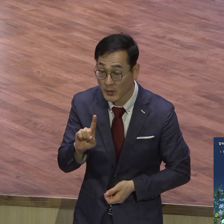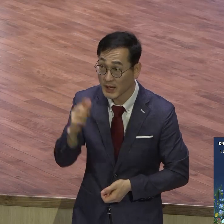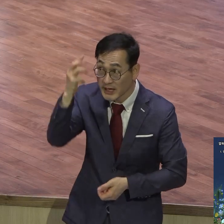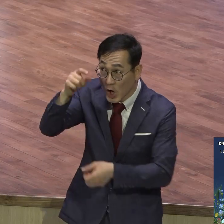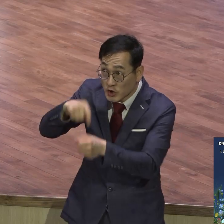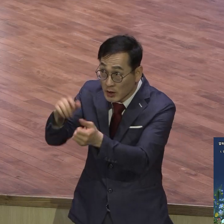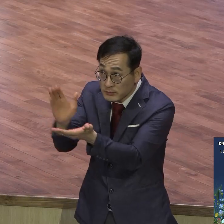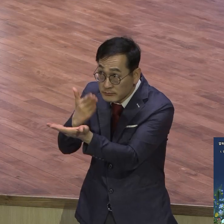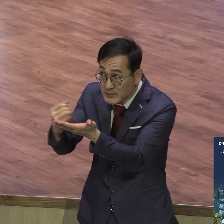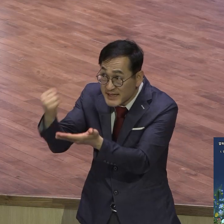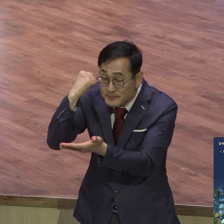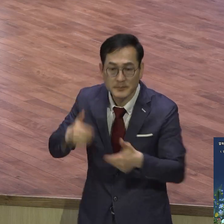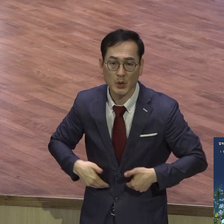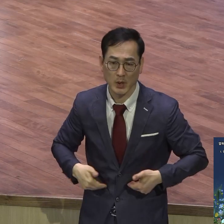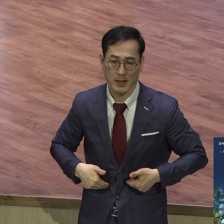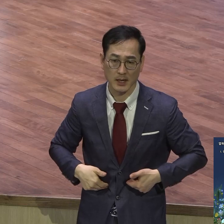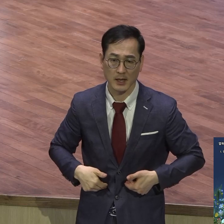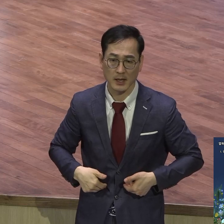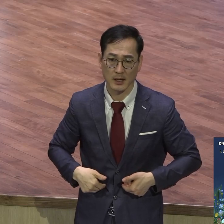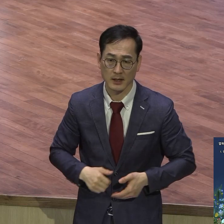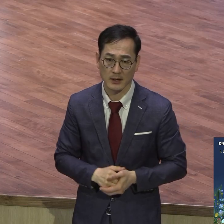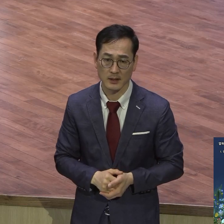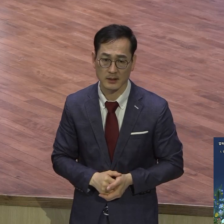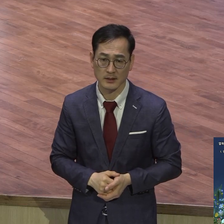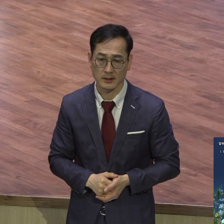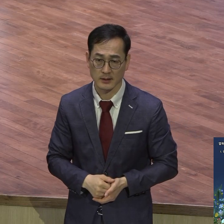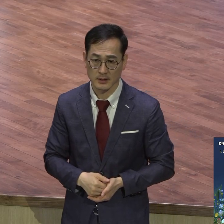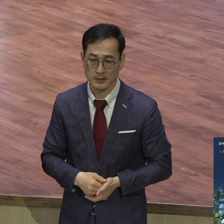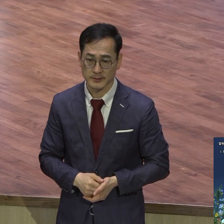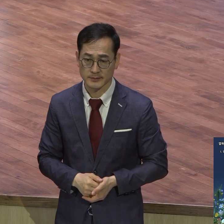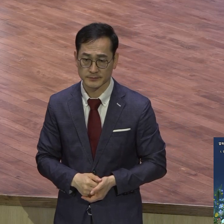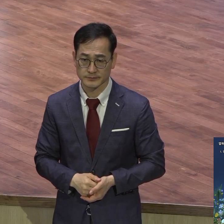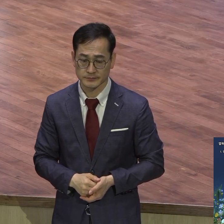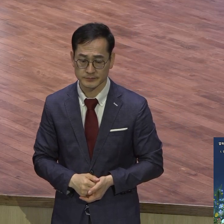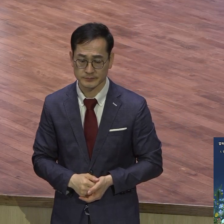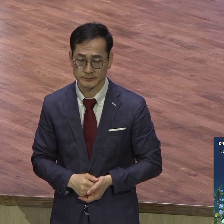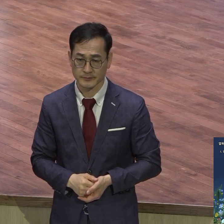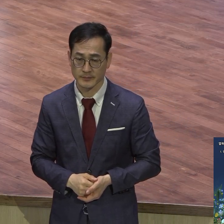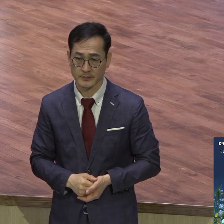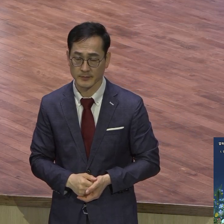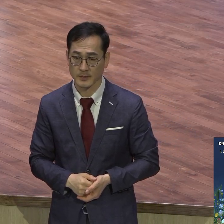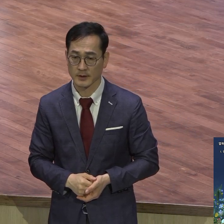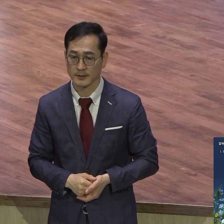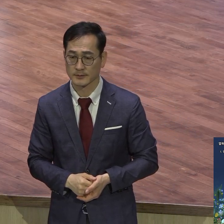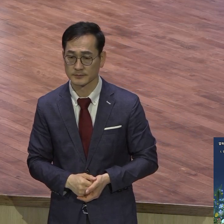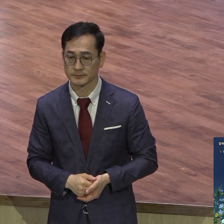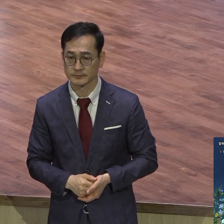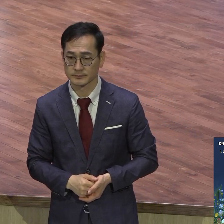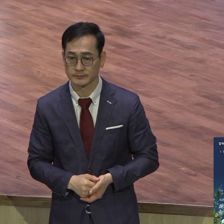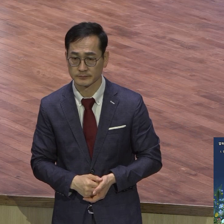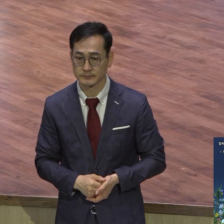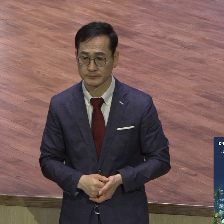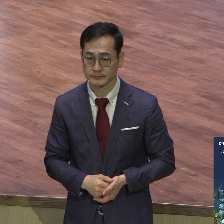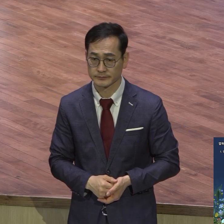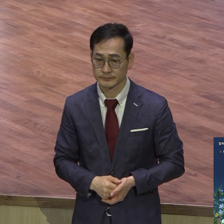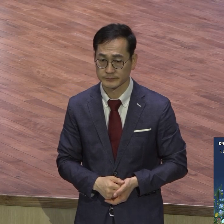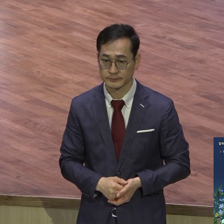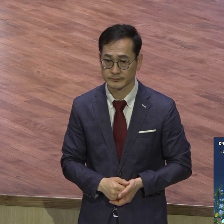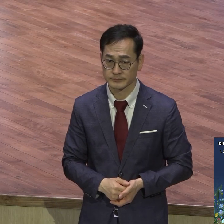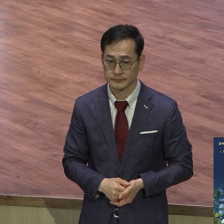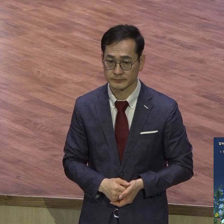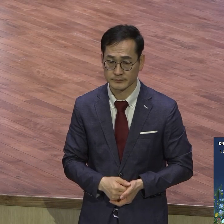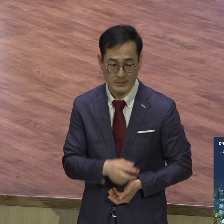이담들 분배를 여러분이 쉽게 할 수 있어요. 여러분 삶 속에서 가장 가까이 있는 삶 중에서 영적